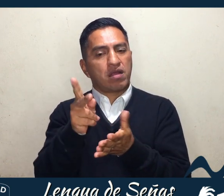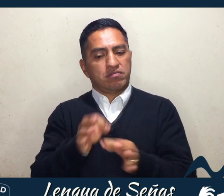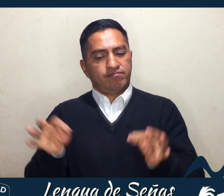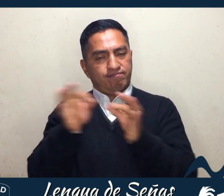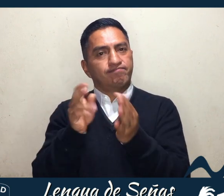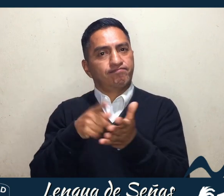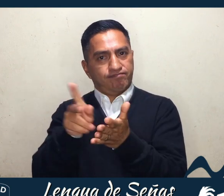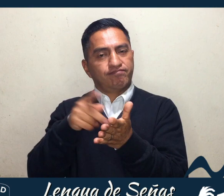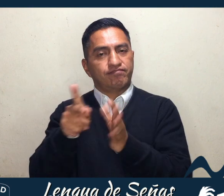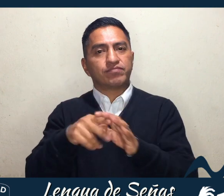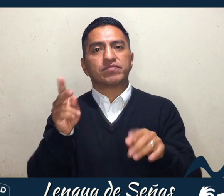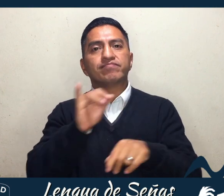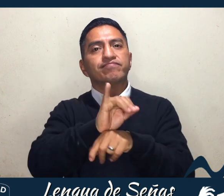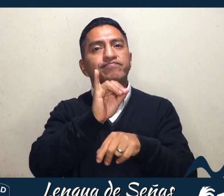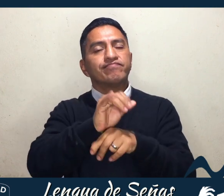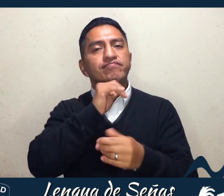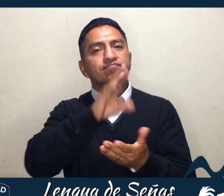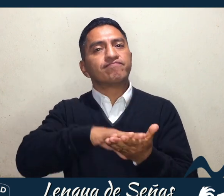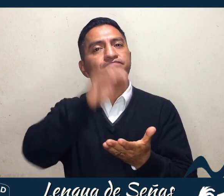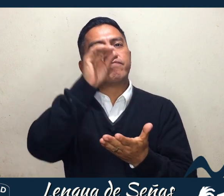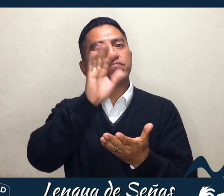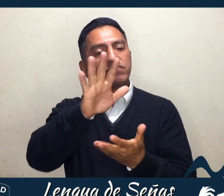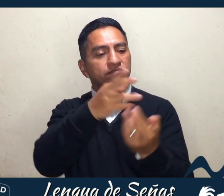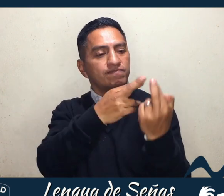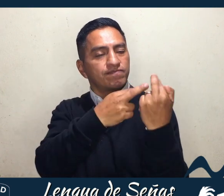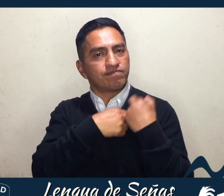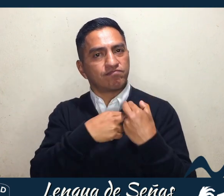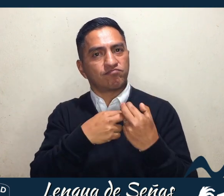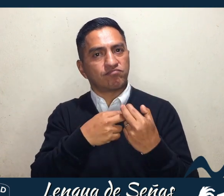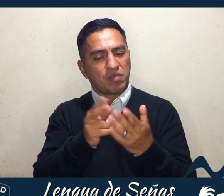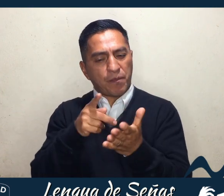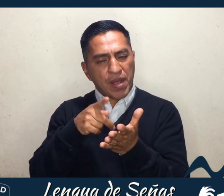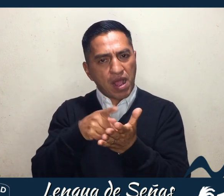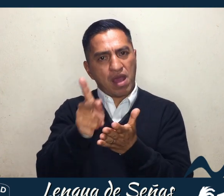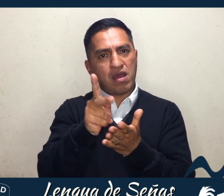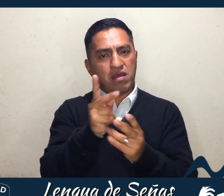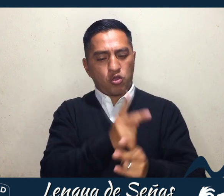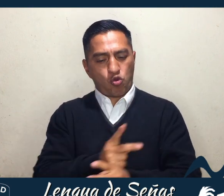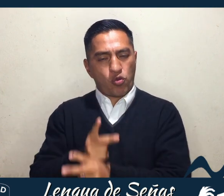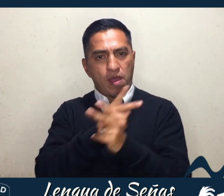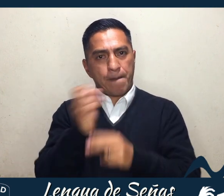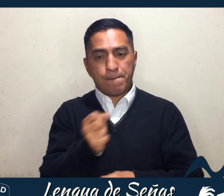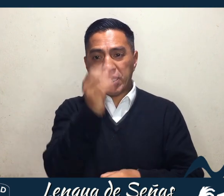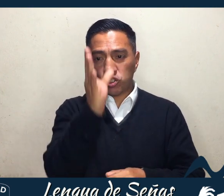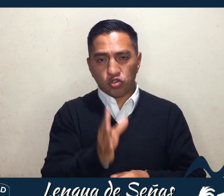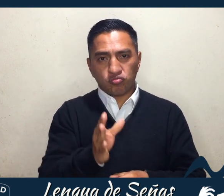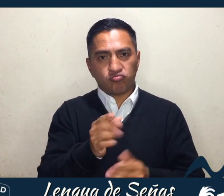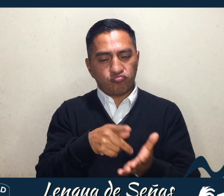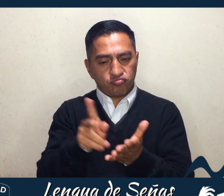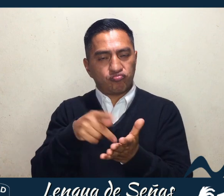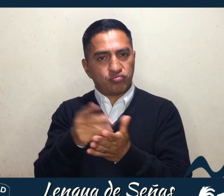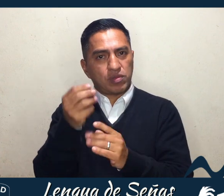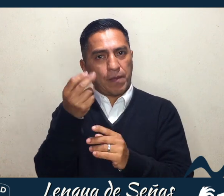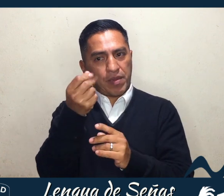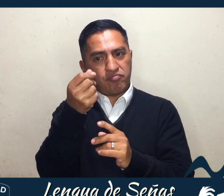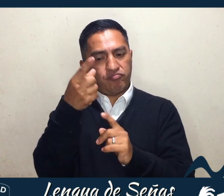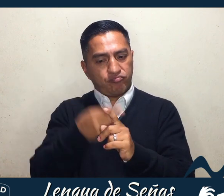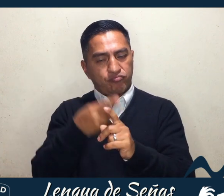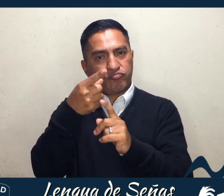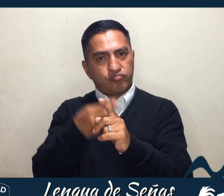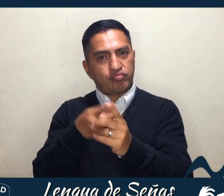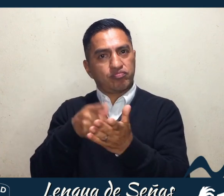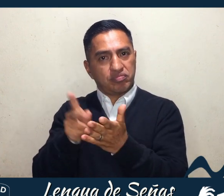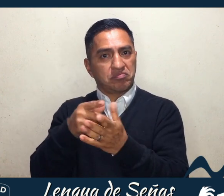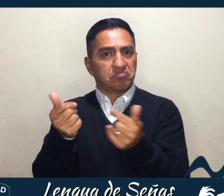iglesias lamentablemente todavía no han aprendido la responsabilidad y la seriedad de cuidar de todas las áreas de los